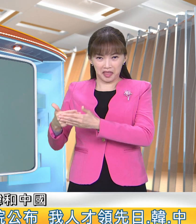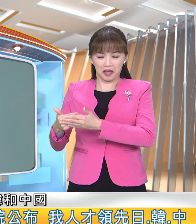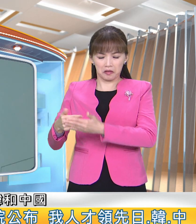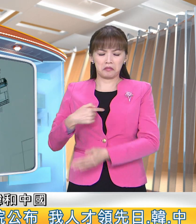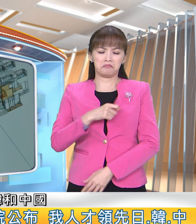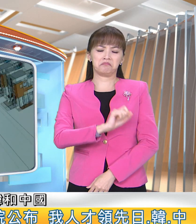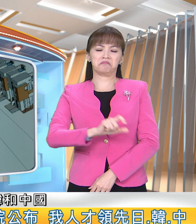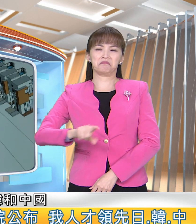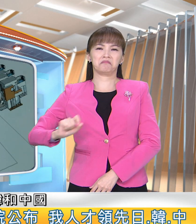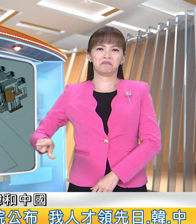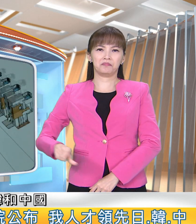国。